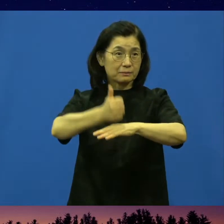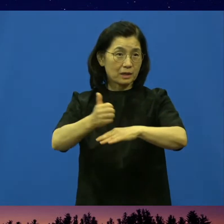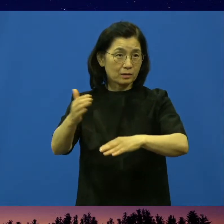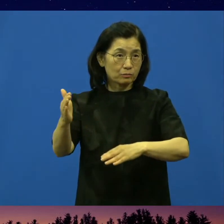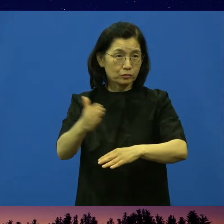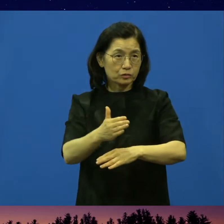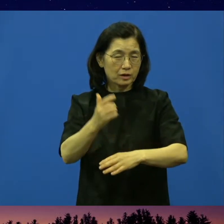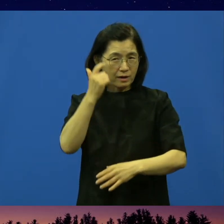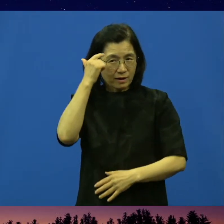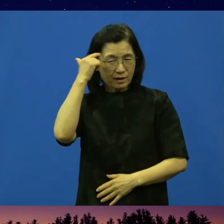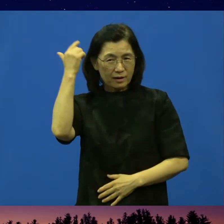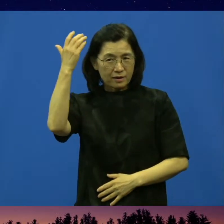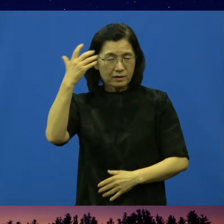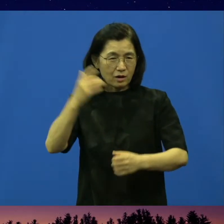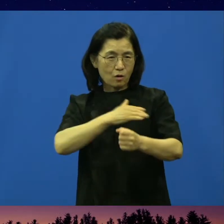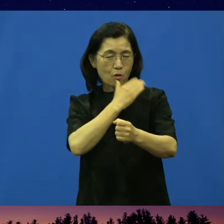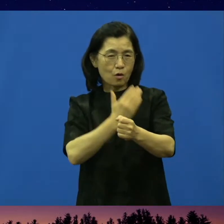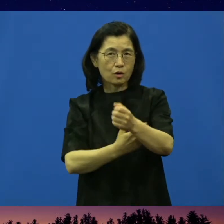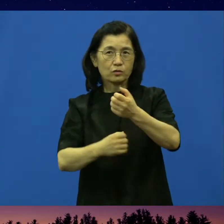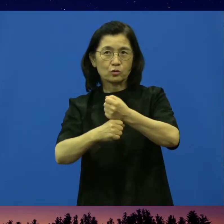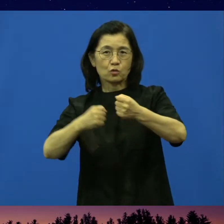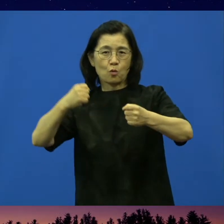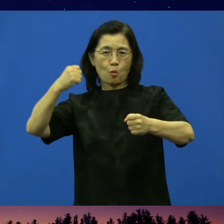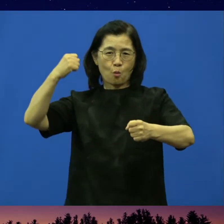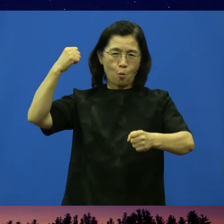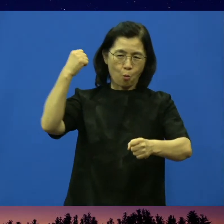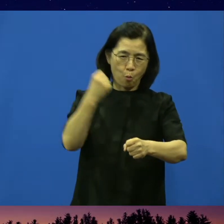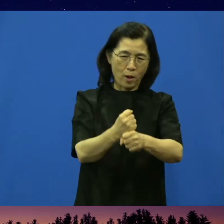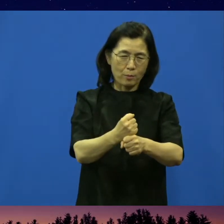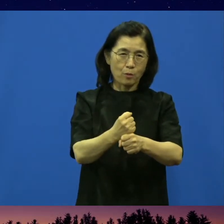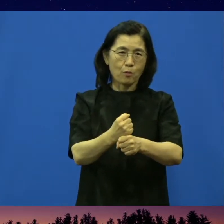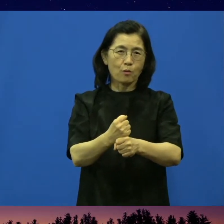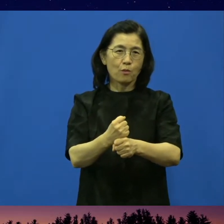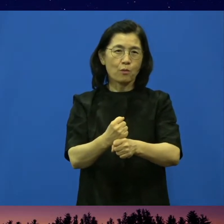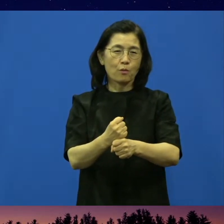집회 그 타이틀이 너무 좋아요. 영권을 회복해야 돼.